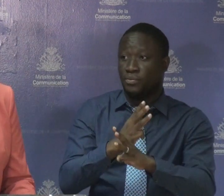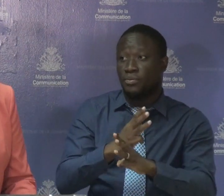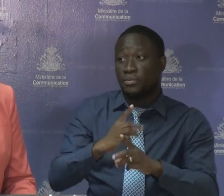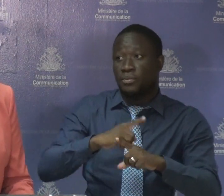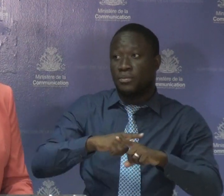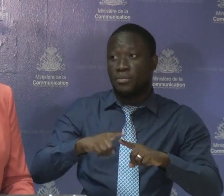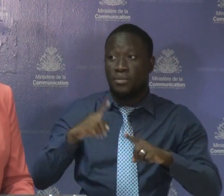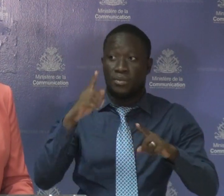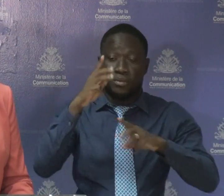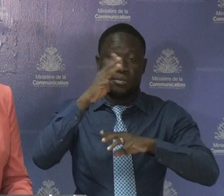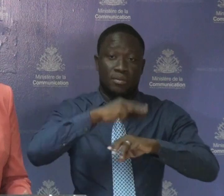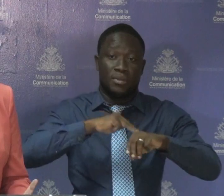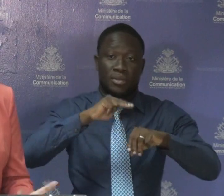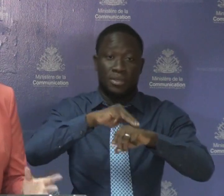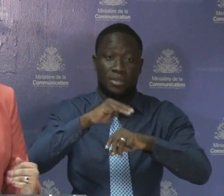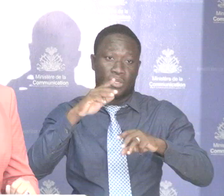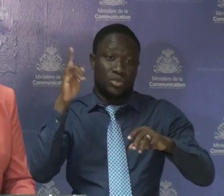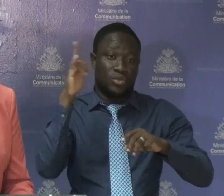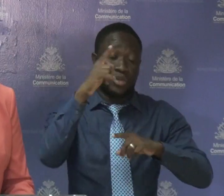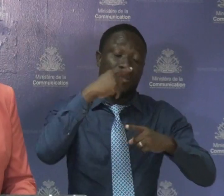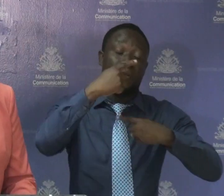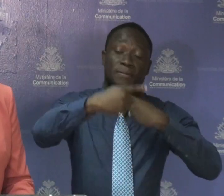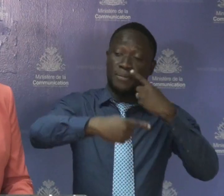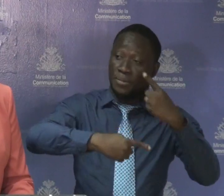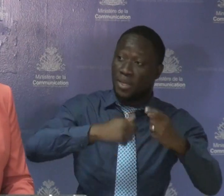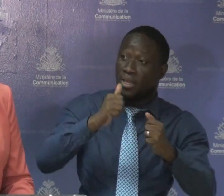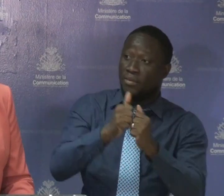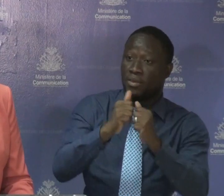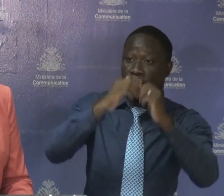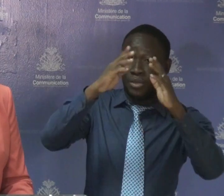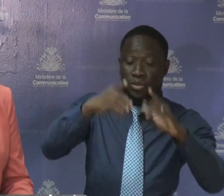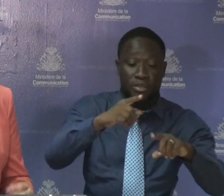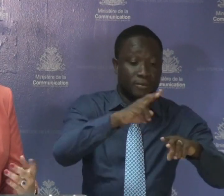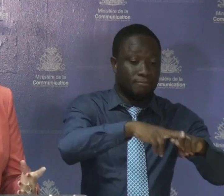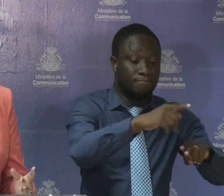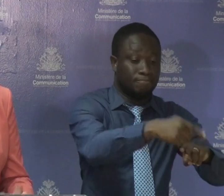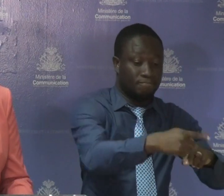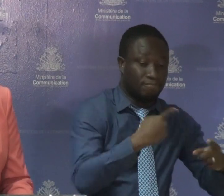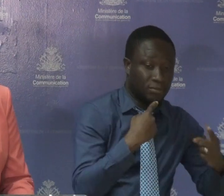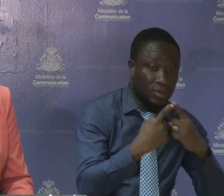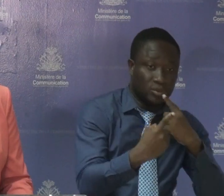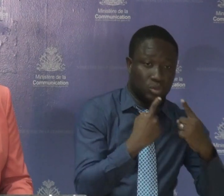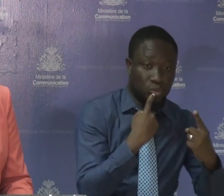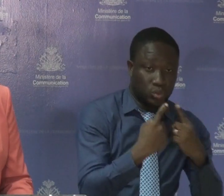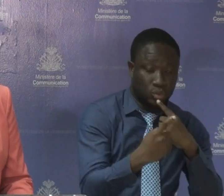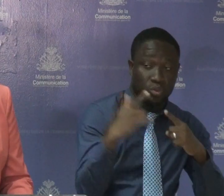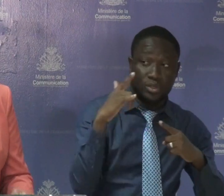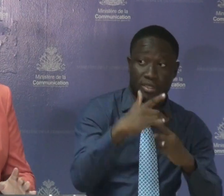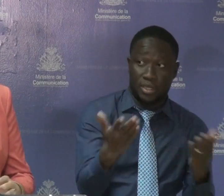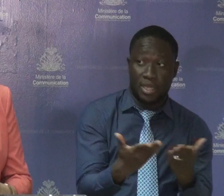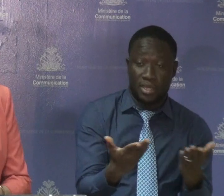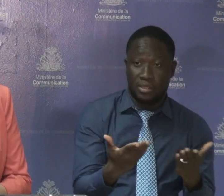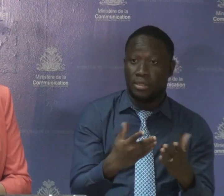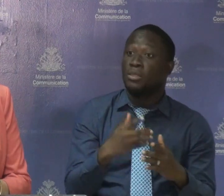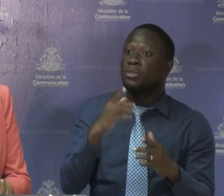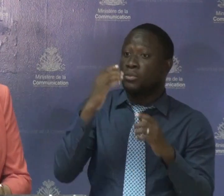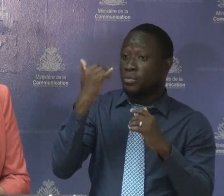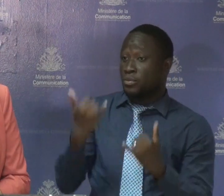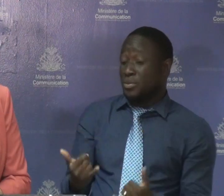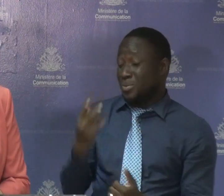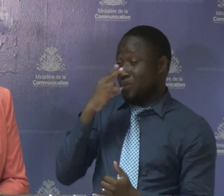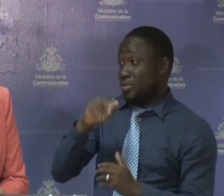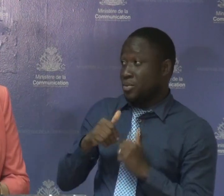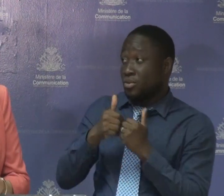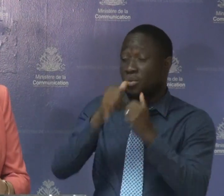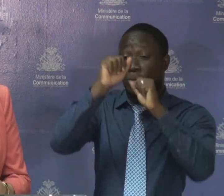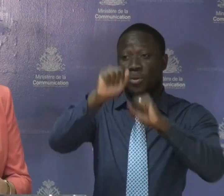de ce fait, le ministère touriste non seulement peut aller avec des hôteliers qui ont même quitté sur place là, qui est en Haïti, et qu'on y a pour dans quelle mesure